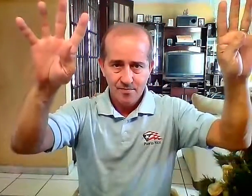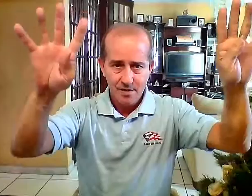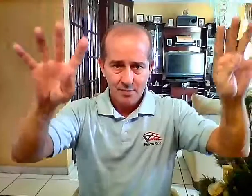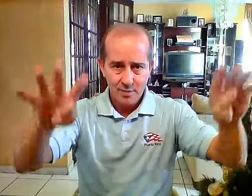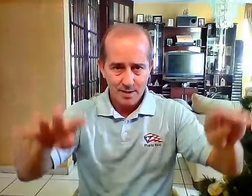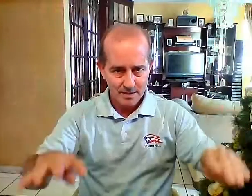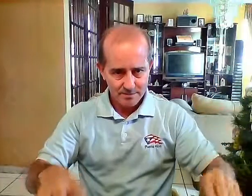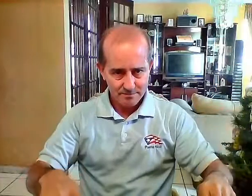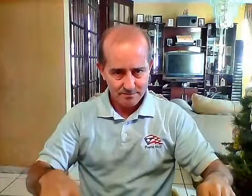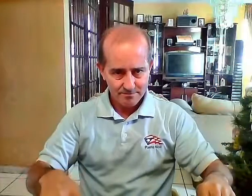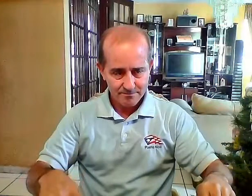luego bajamos